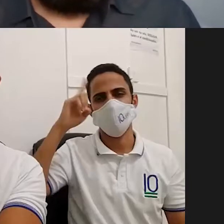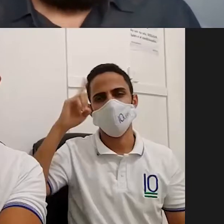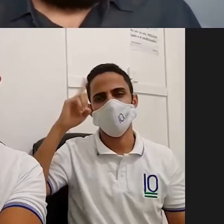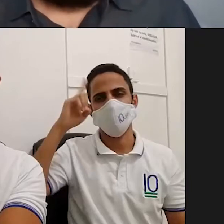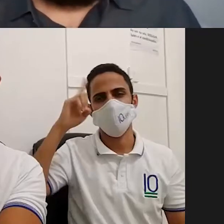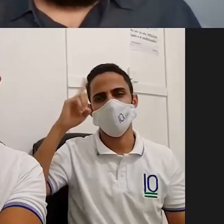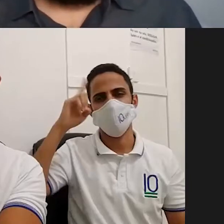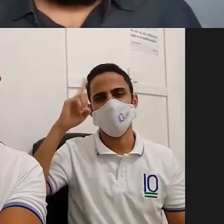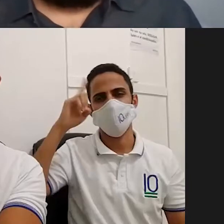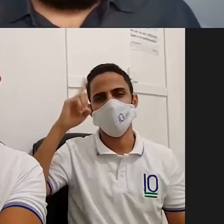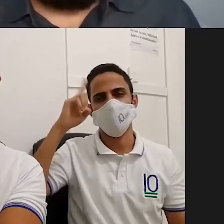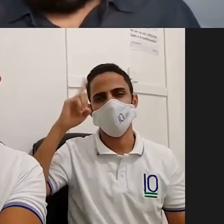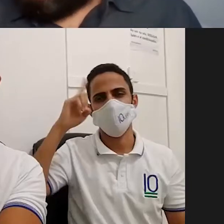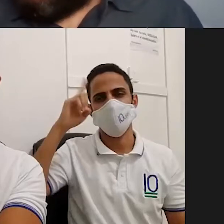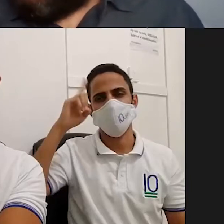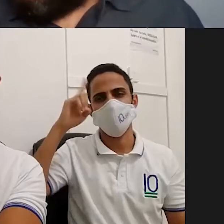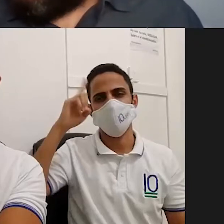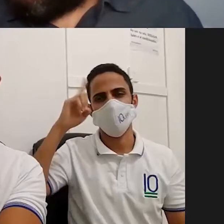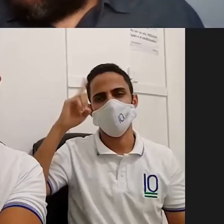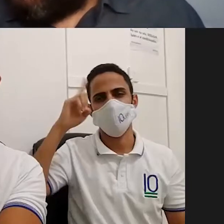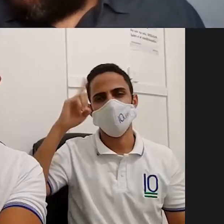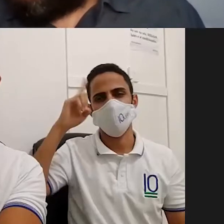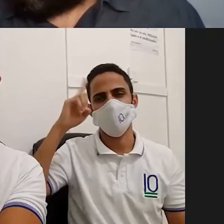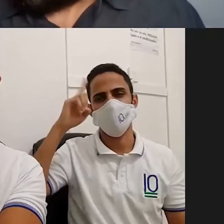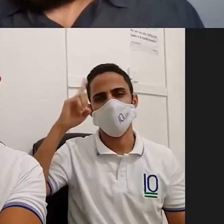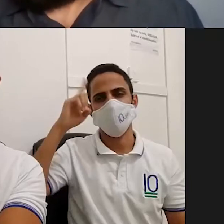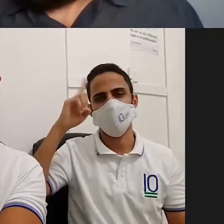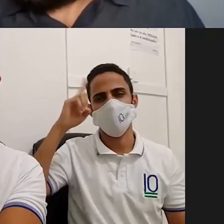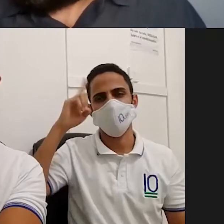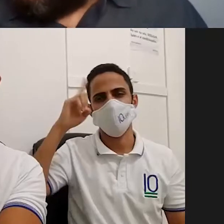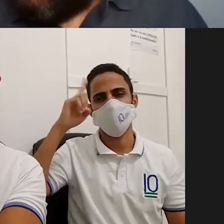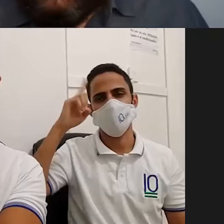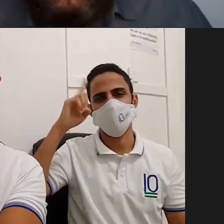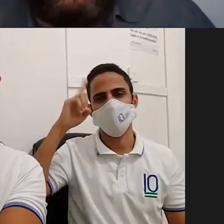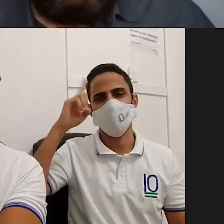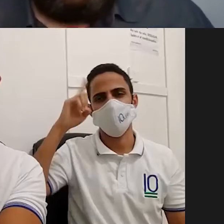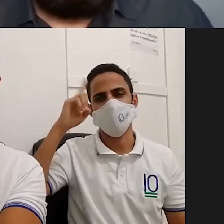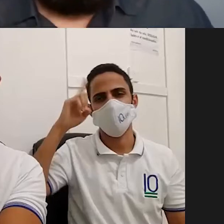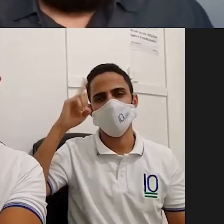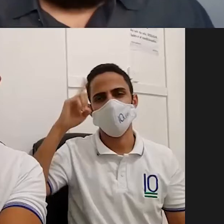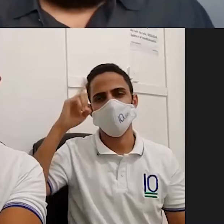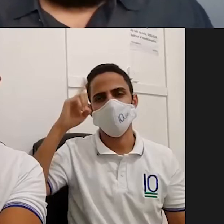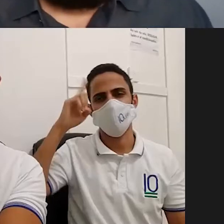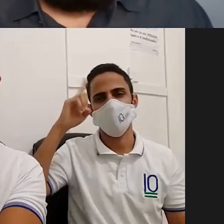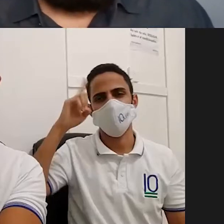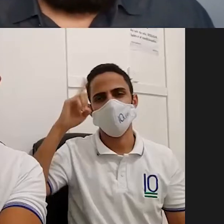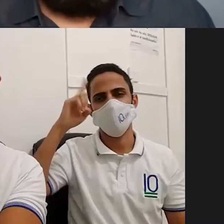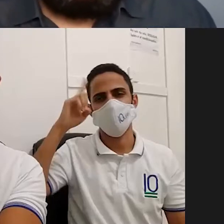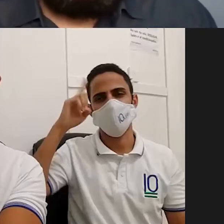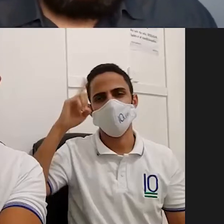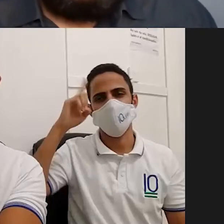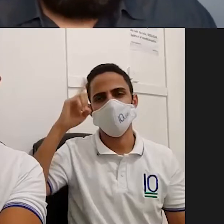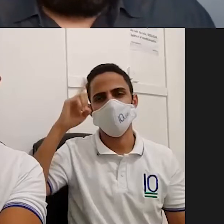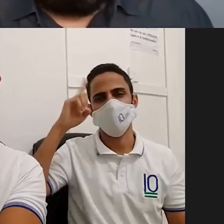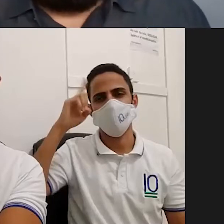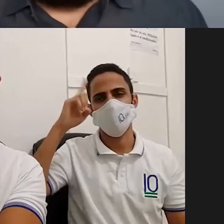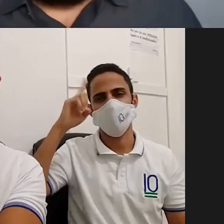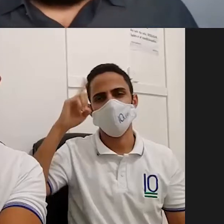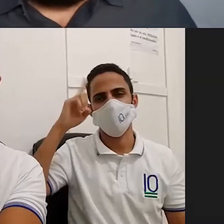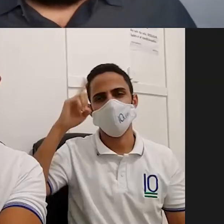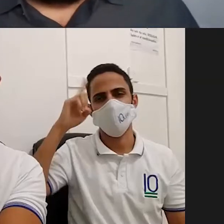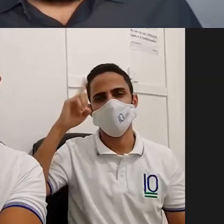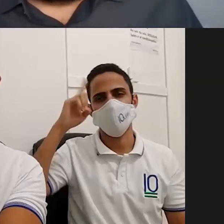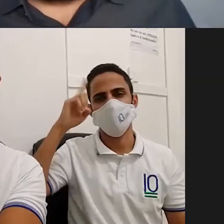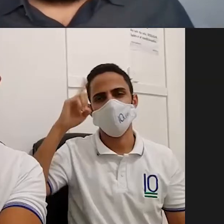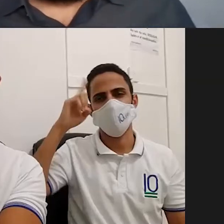Luciana. Isso. Eu peço Luciana Bezerra, né? Você possa se apresentar, Luciana,